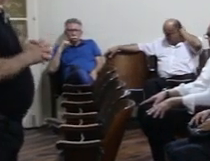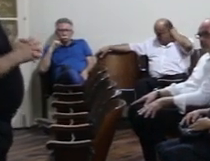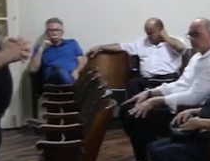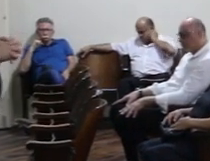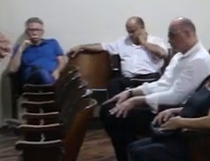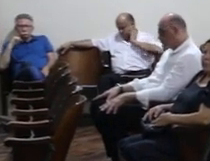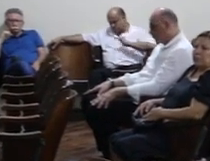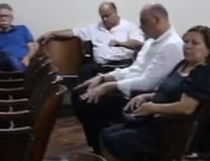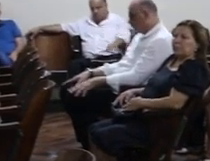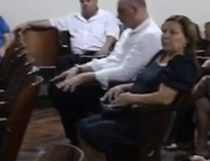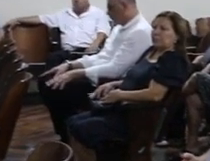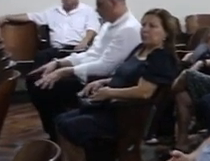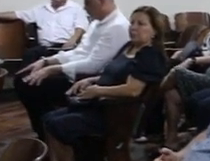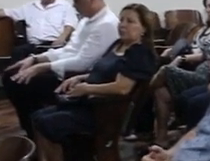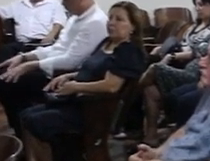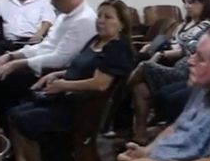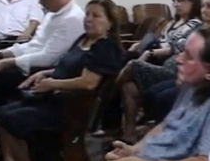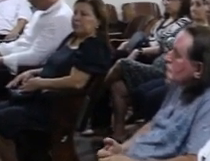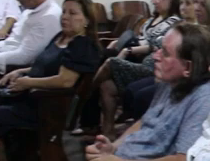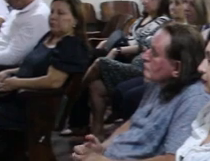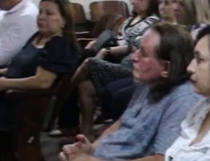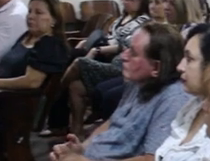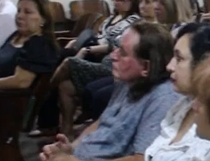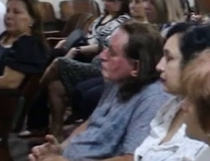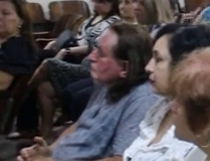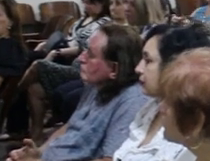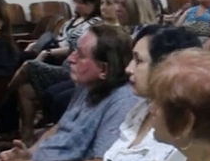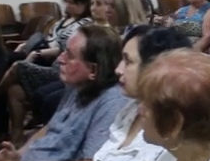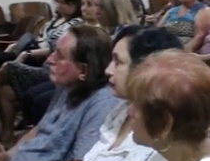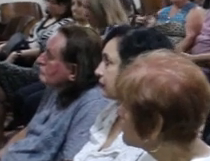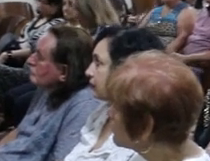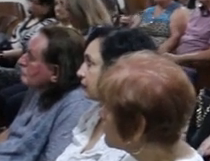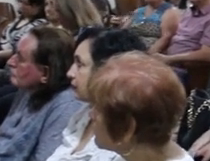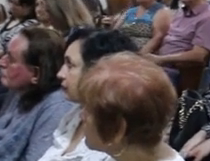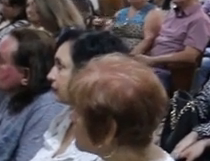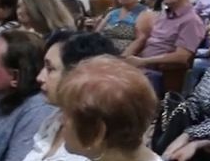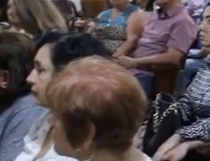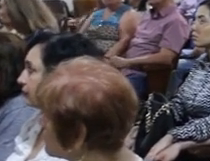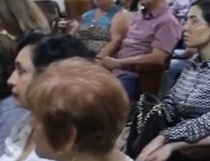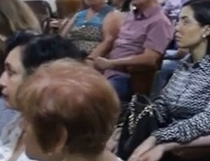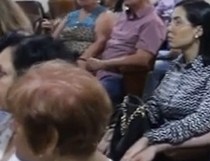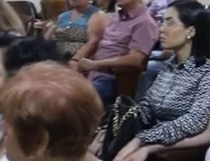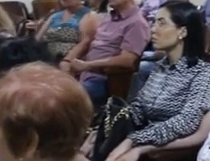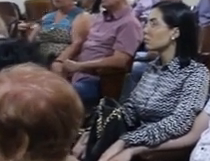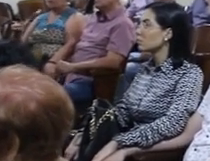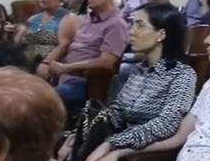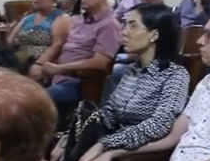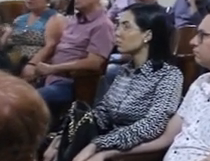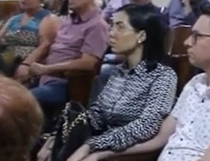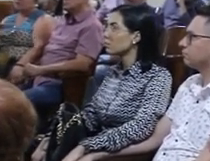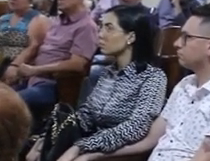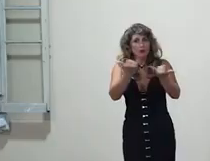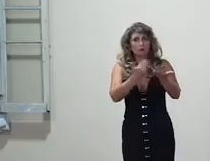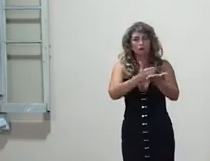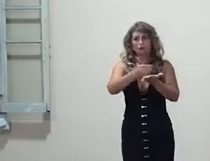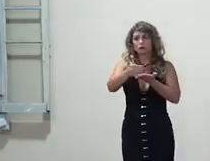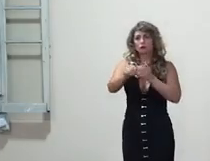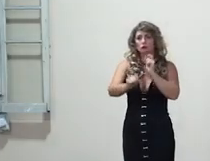outros, isso ser organizado, e eu gostaria, então, de ouvi-los,